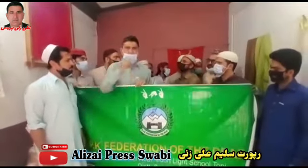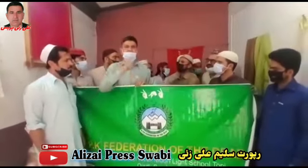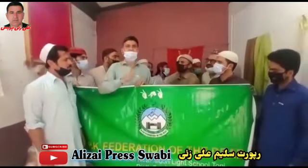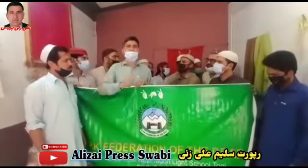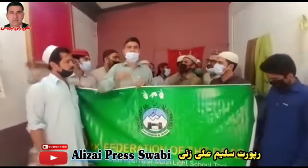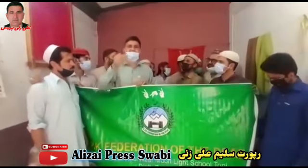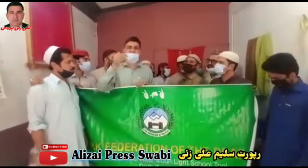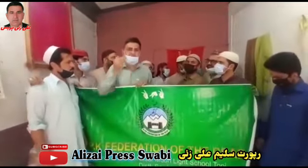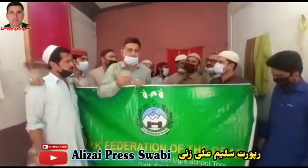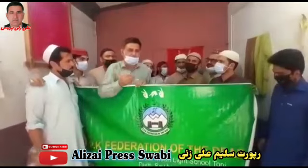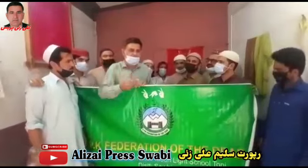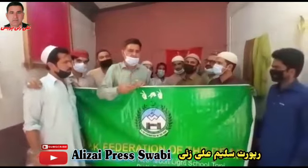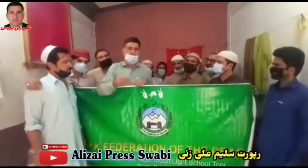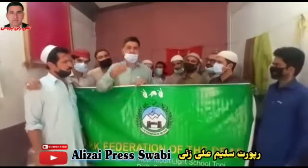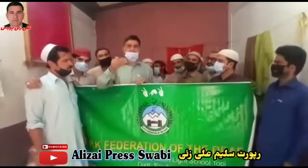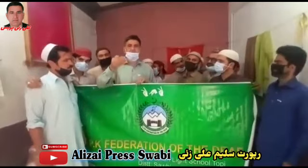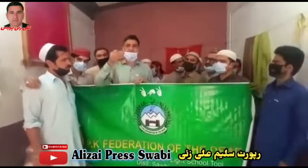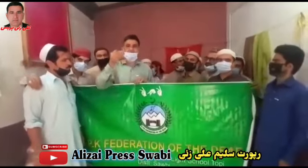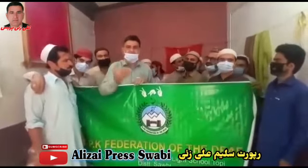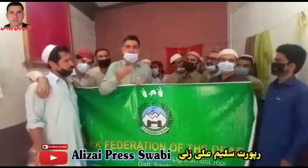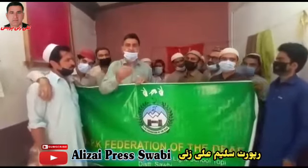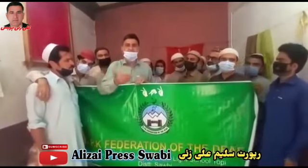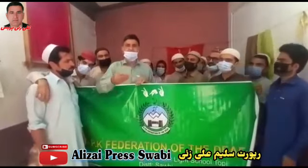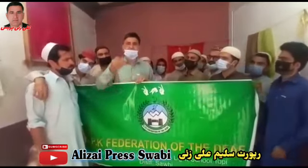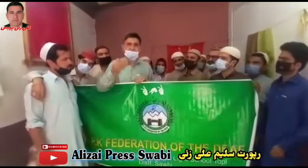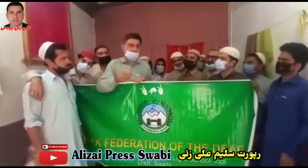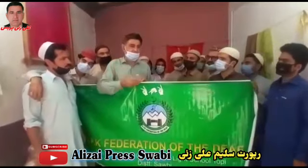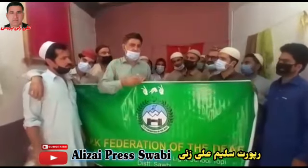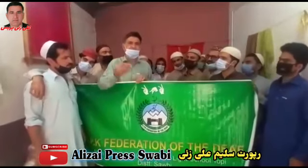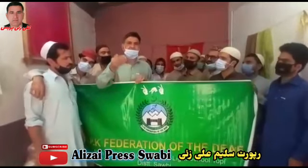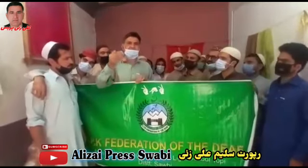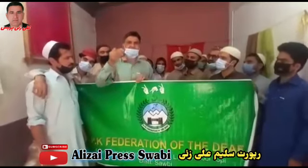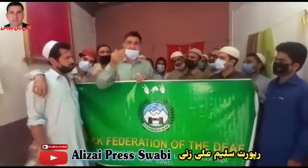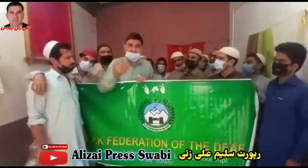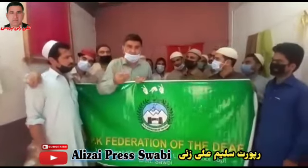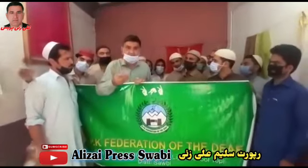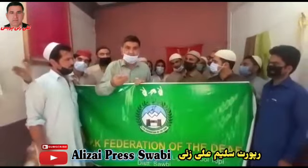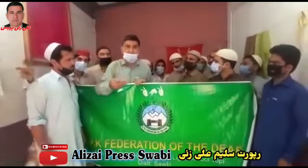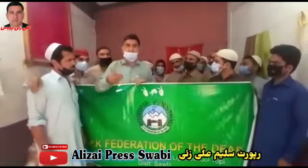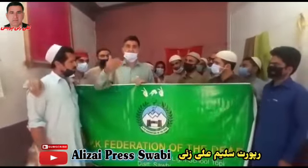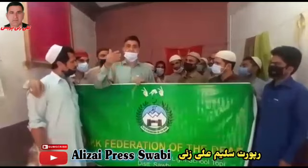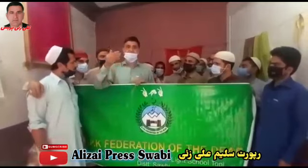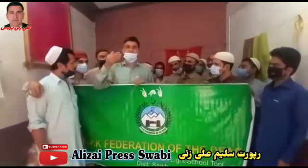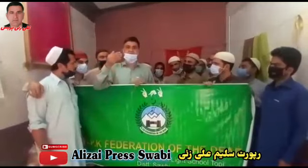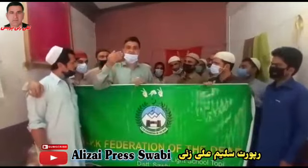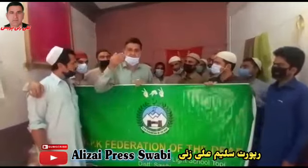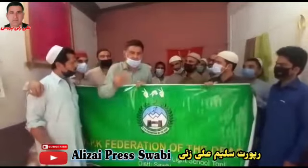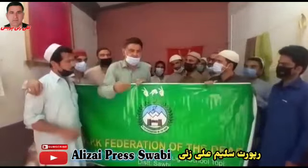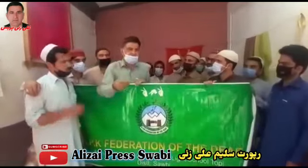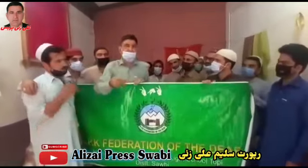که نشته؟ زه د دې جواب غواړم د هغه خلکو نه څوک چې د زکات کمیټۍ د ضلع چیرمینان دي، بیا په هر کلي کې دي. زه